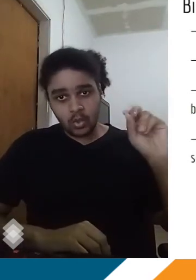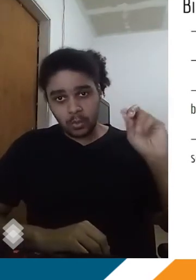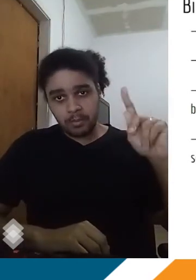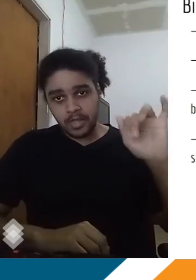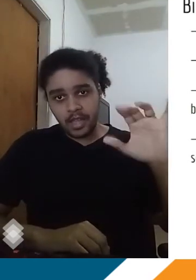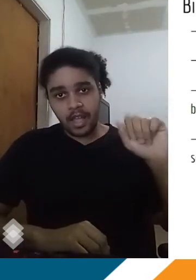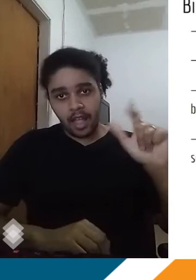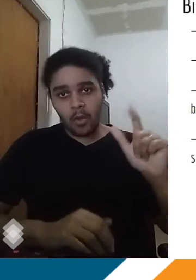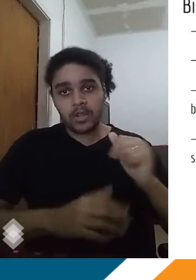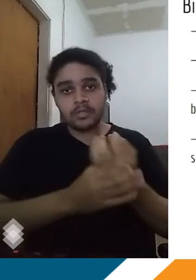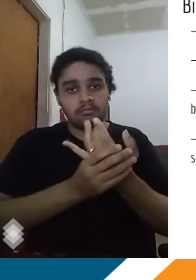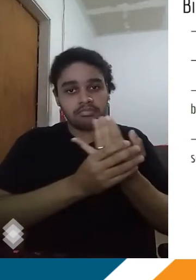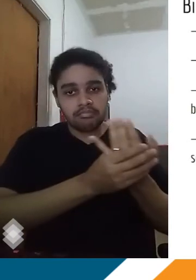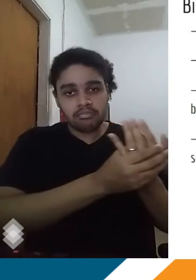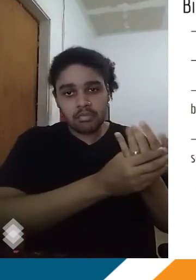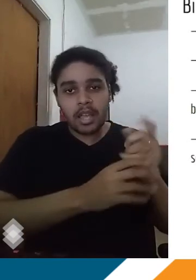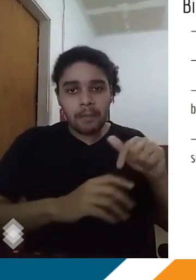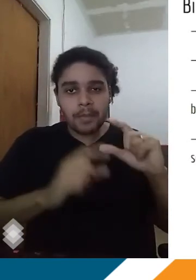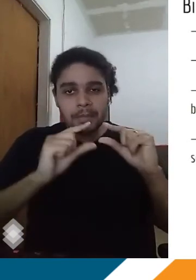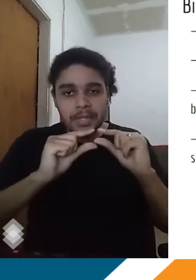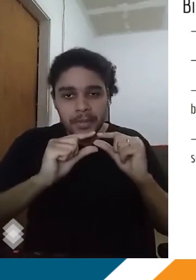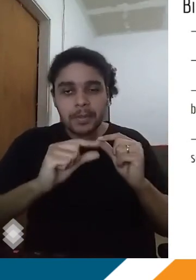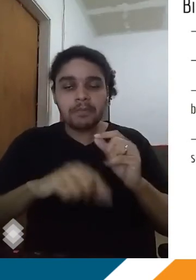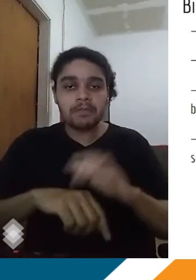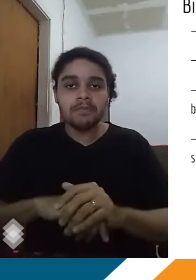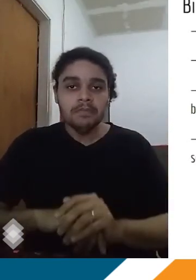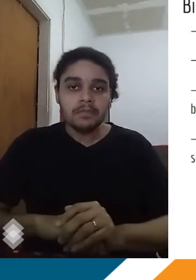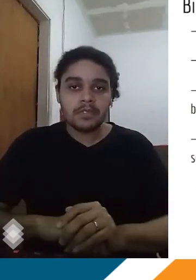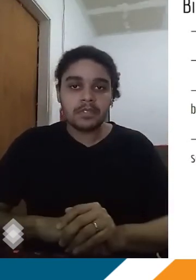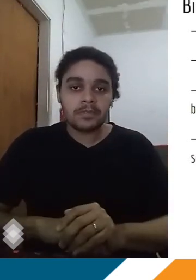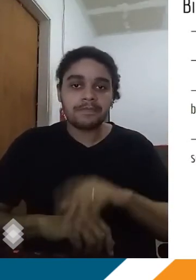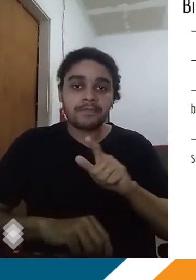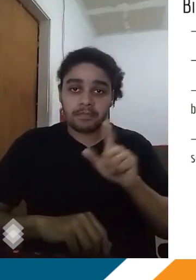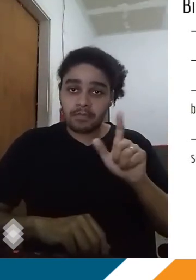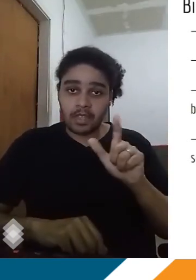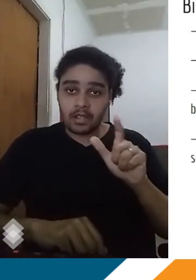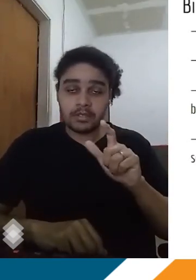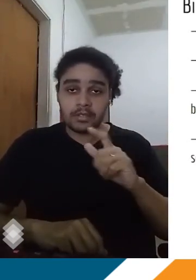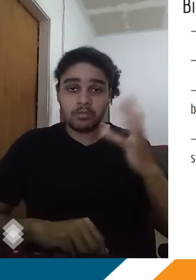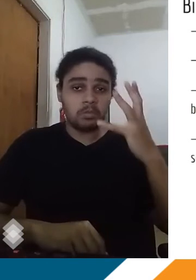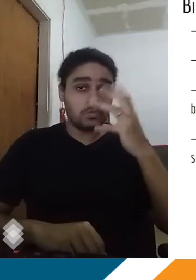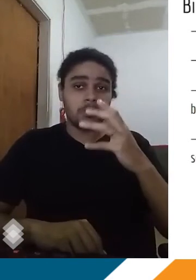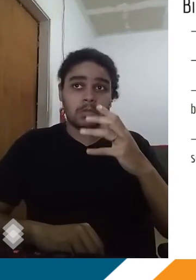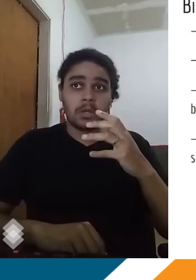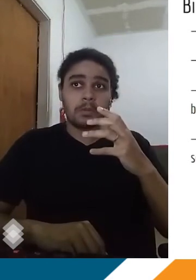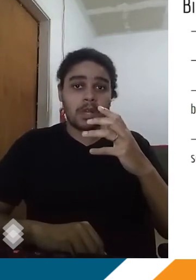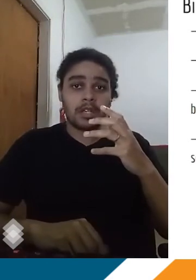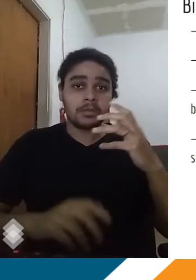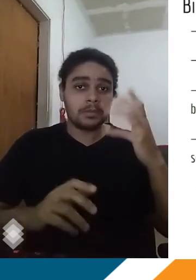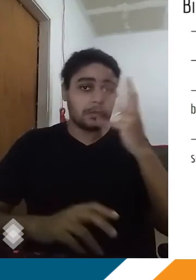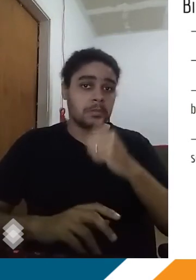por espécies gramíneas, ou seja, espécies de pequeno porte. E apesar dessa paisagem um pouco monótona, né, que a gente